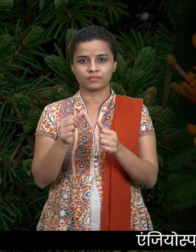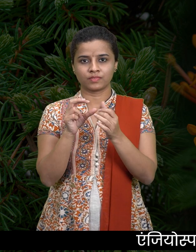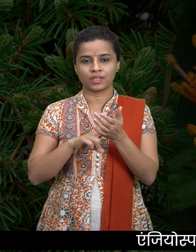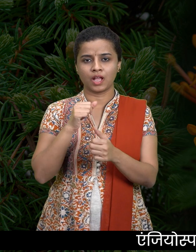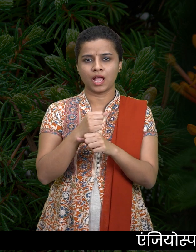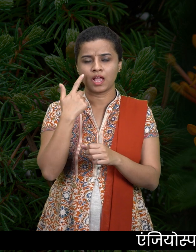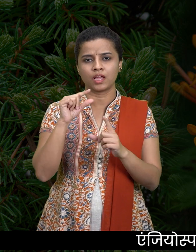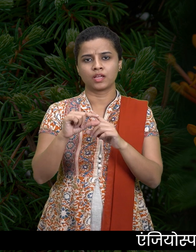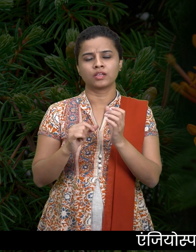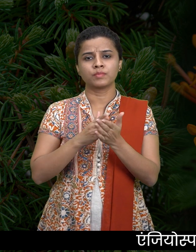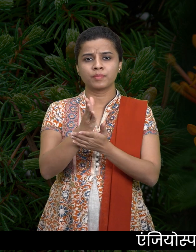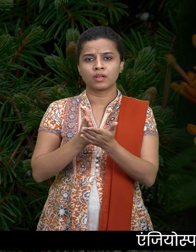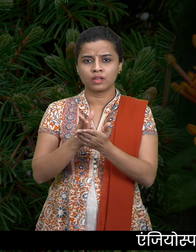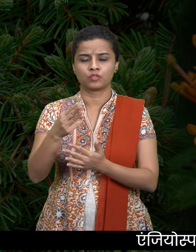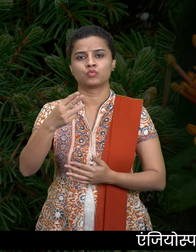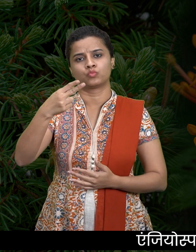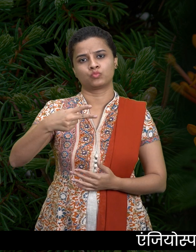एंजिओस्पर्म्स 2 वर्गात विभागले जातात.